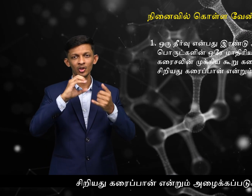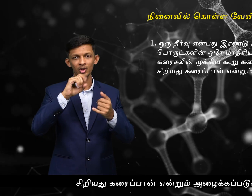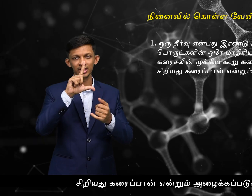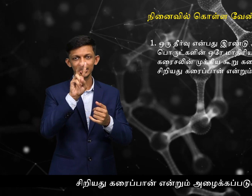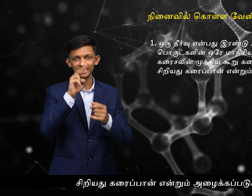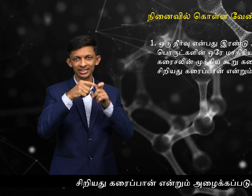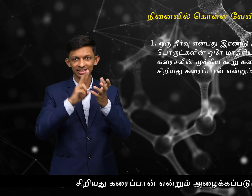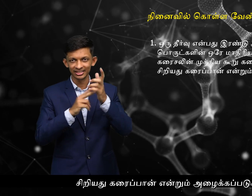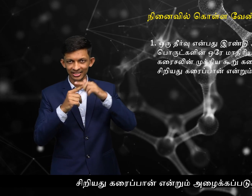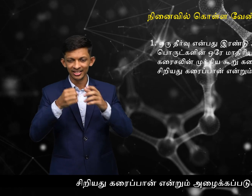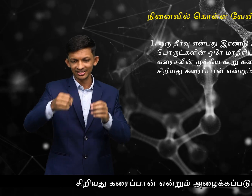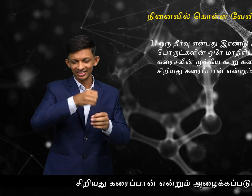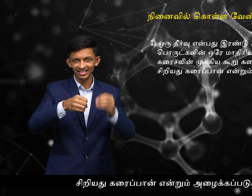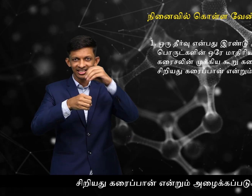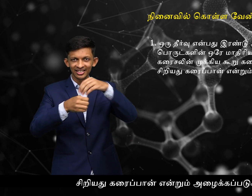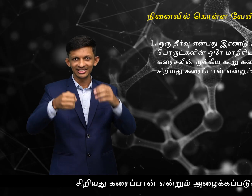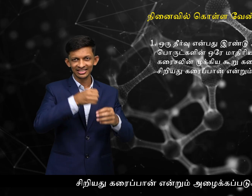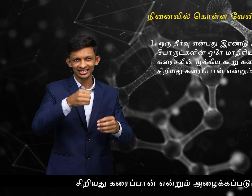சிறியது கரைப்பான் என்றும் அழைக்கப்படுகிறது.